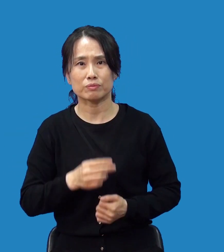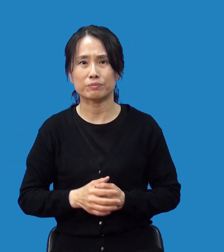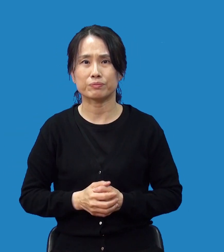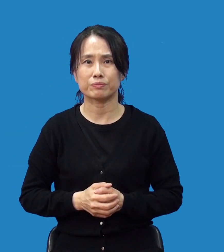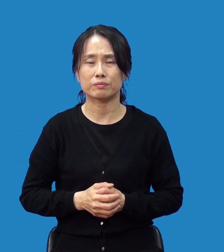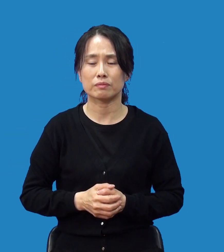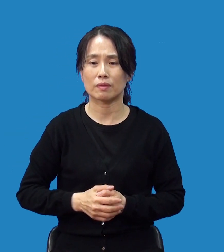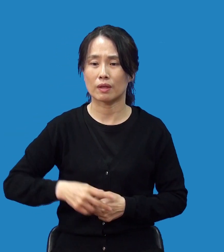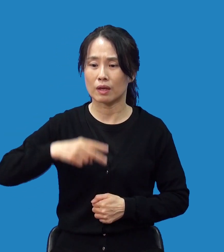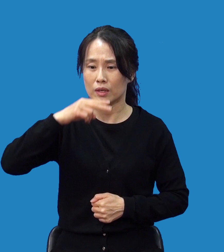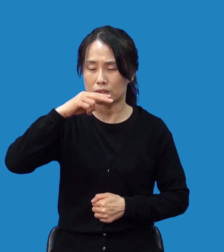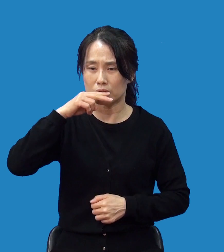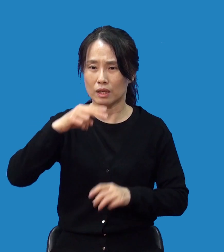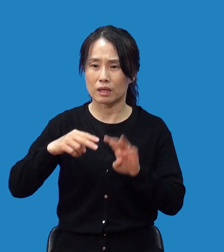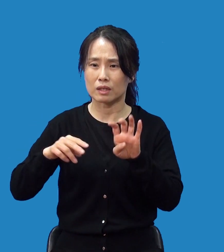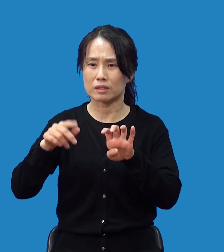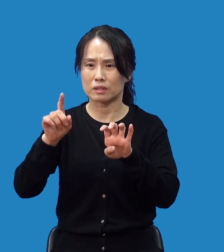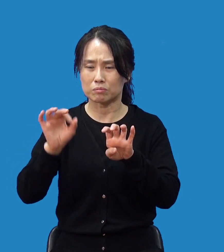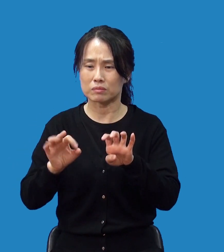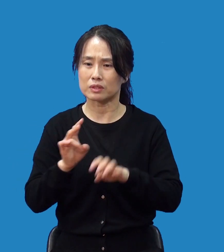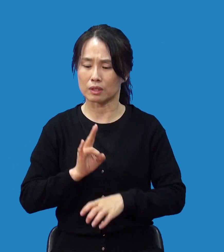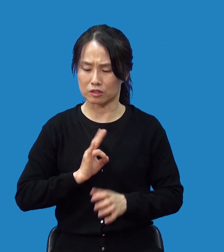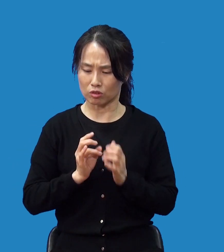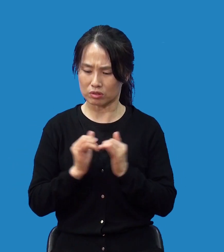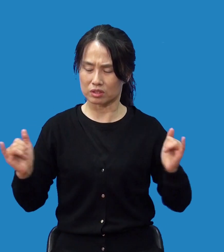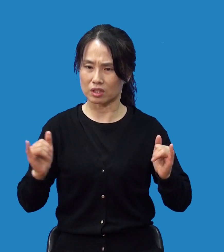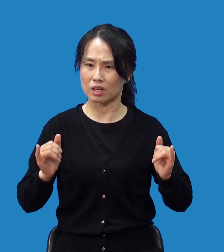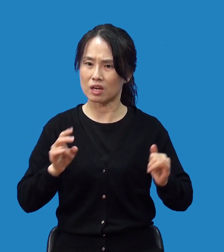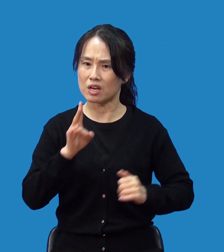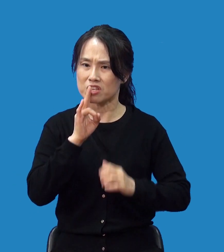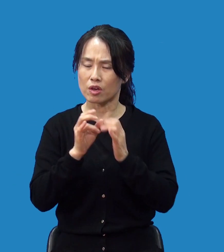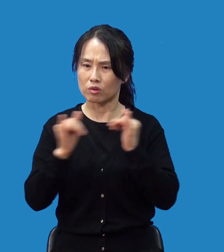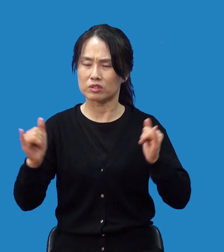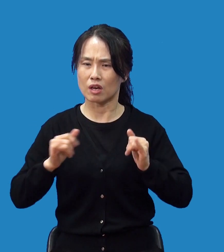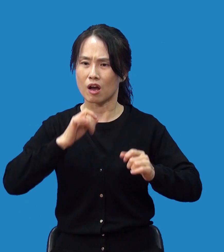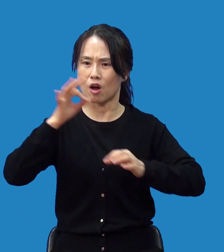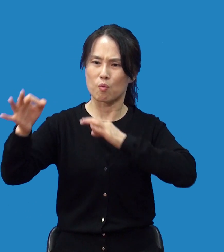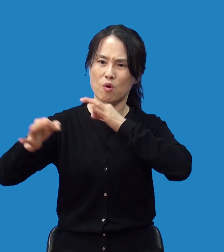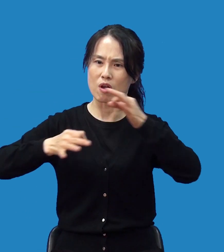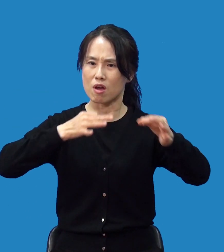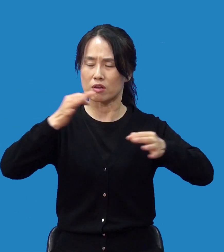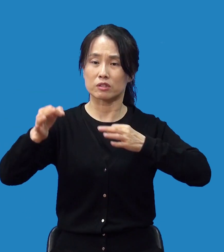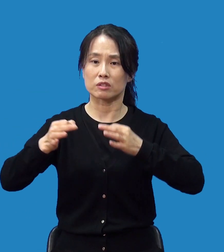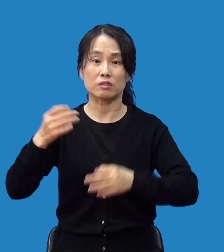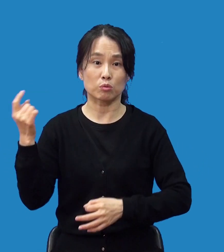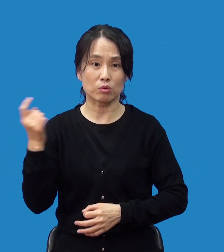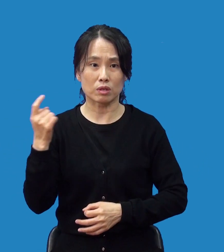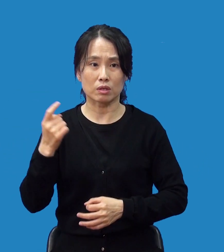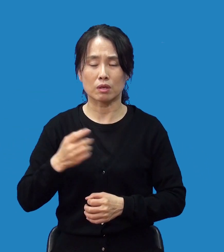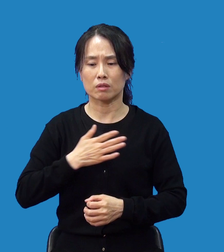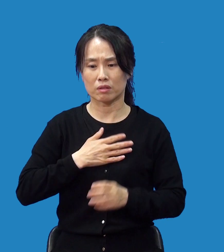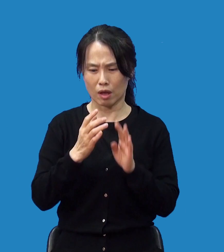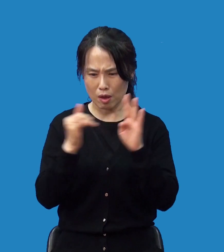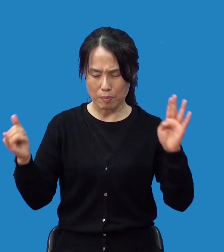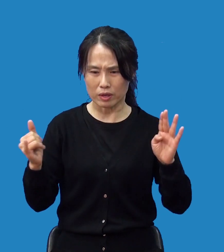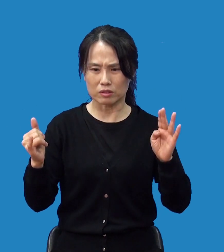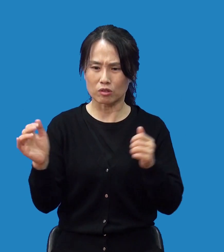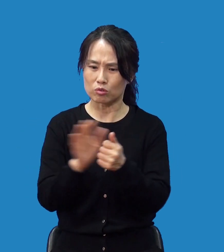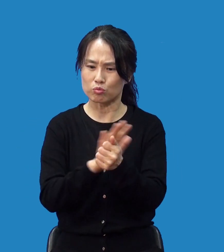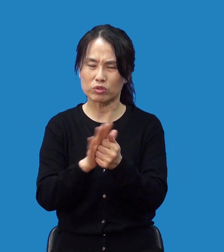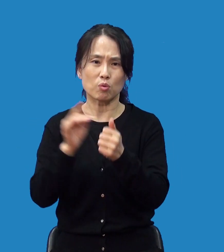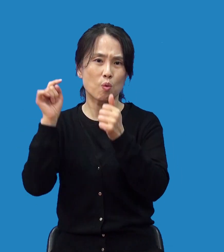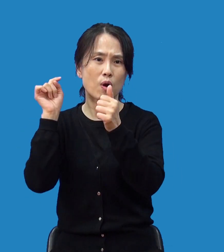40장 예언자가 외치는 소리 내 백성을 위로하라 예루살렘의